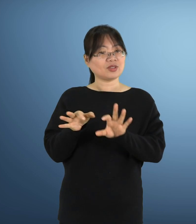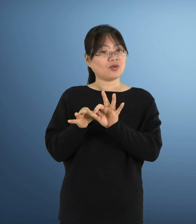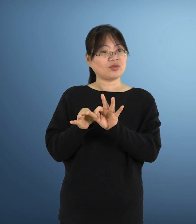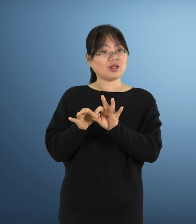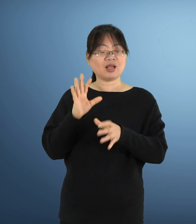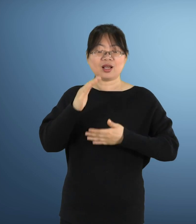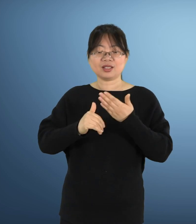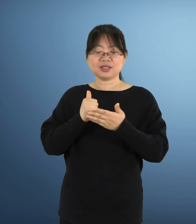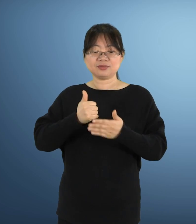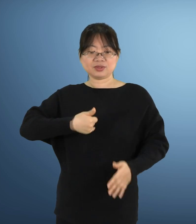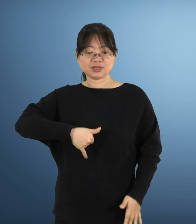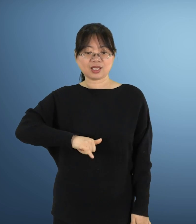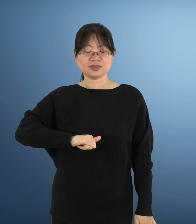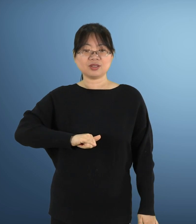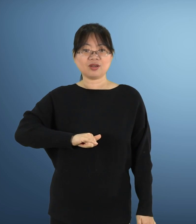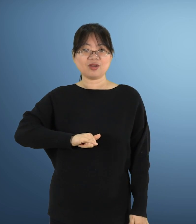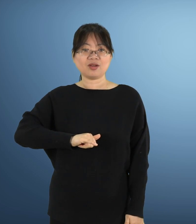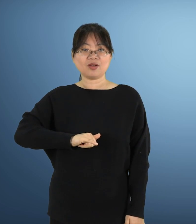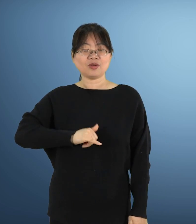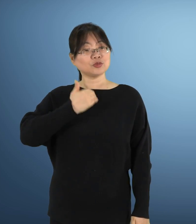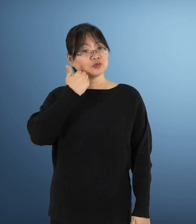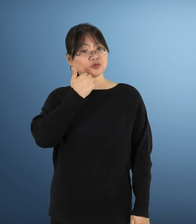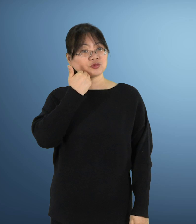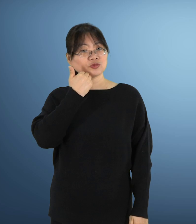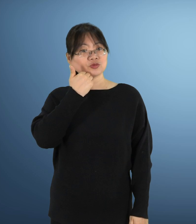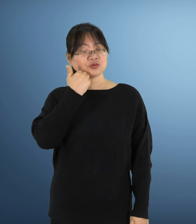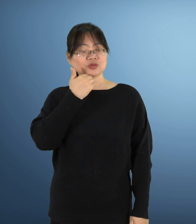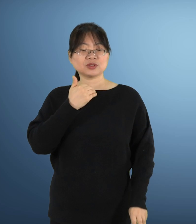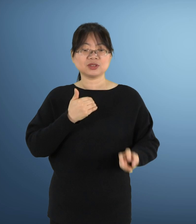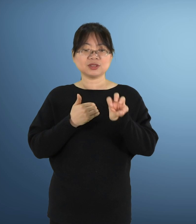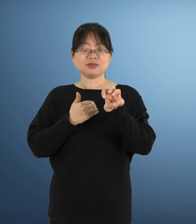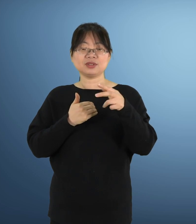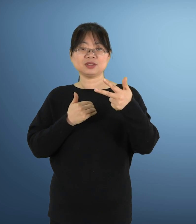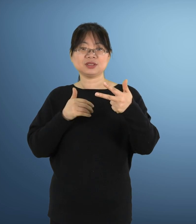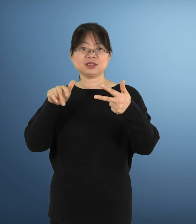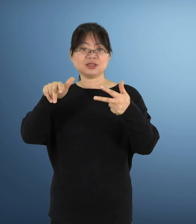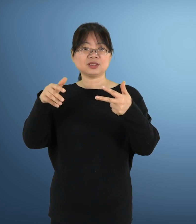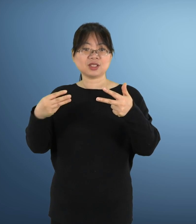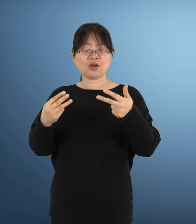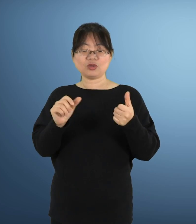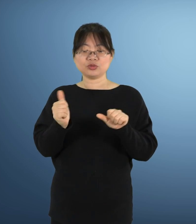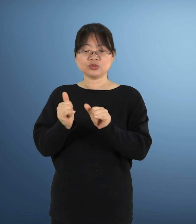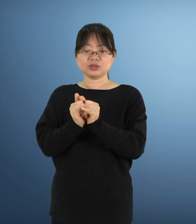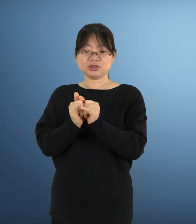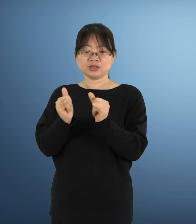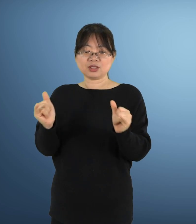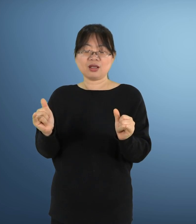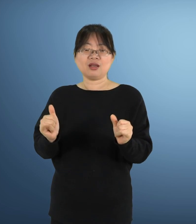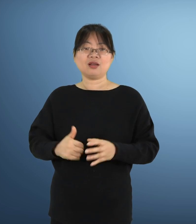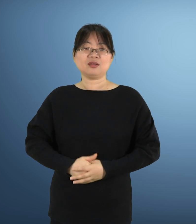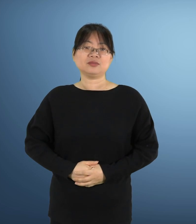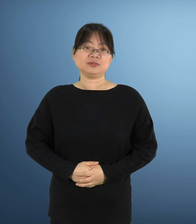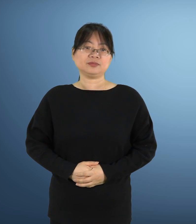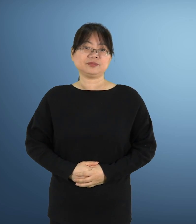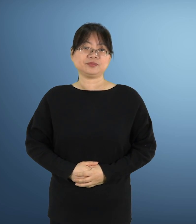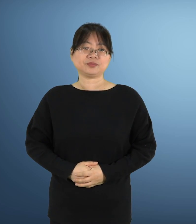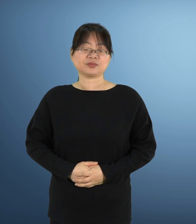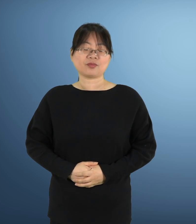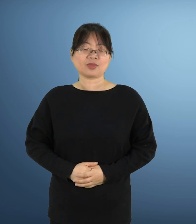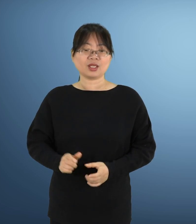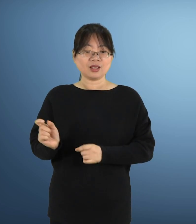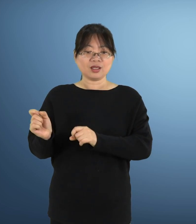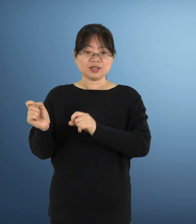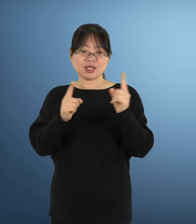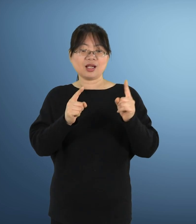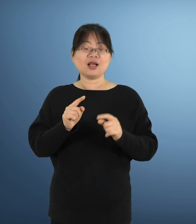그 하나님의 자녀는 어떤 사람들인가? 37절. 죽은 자가